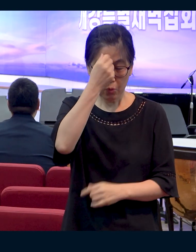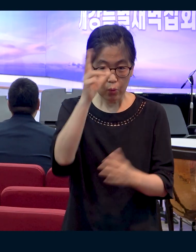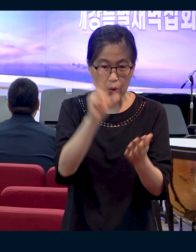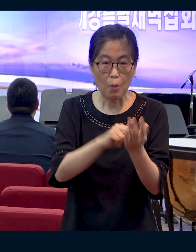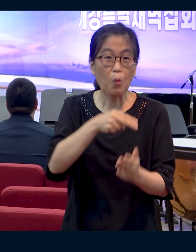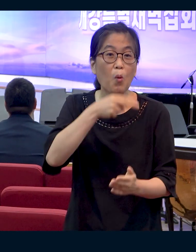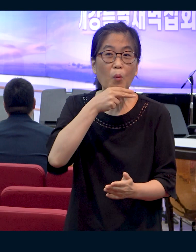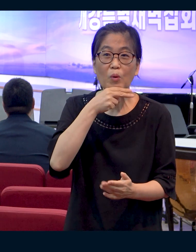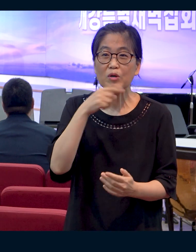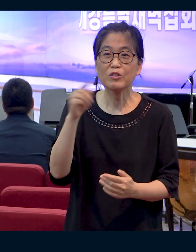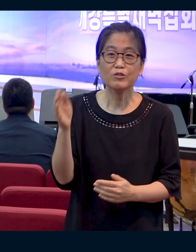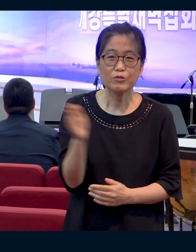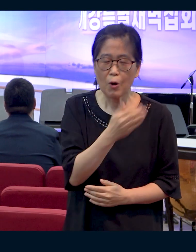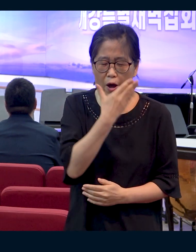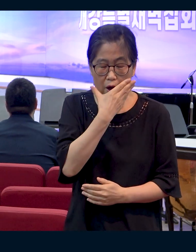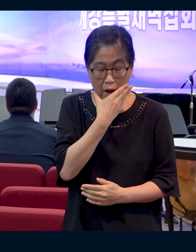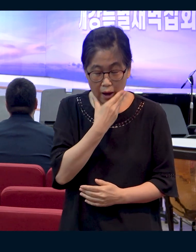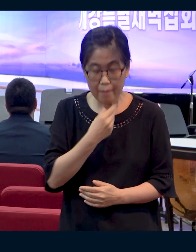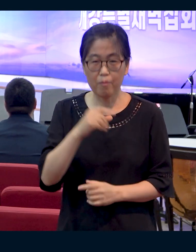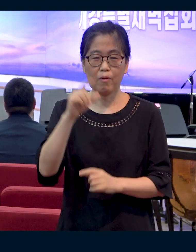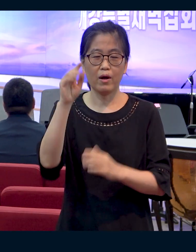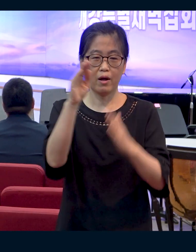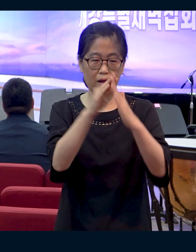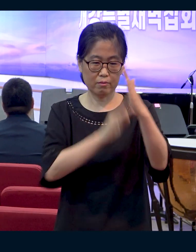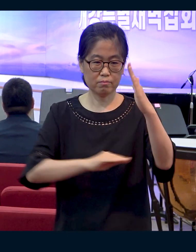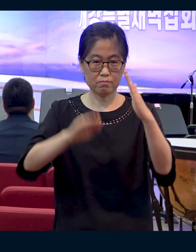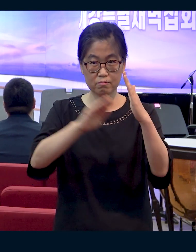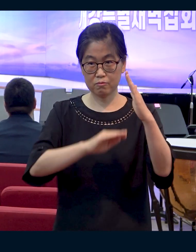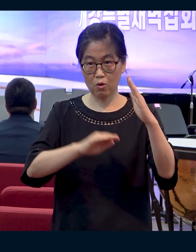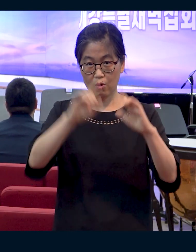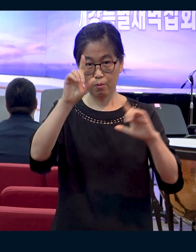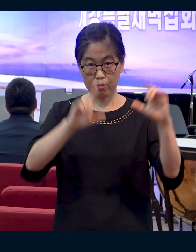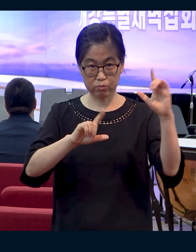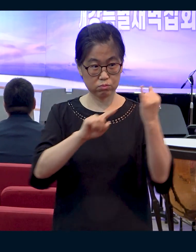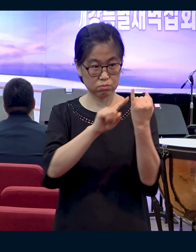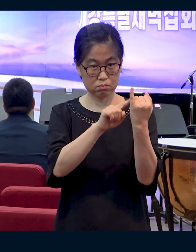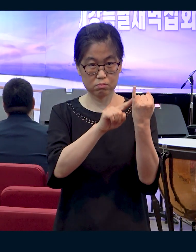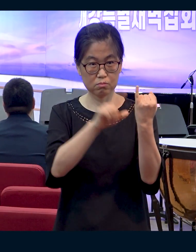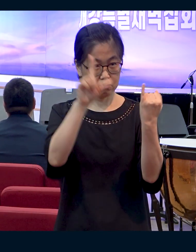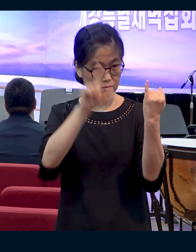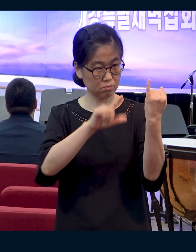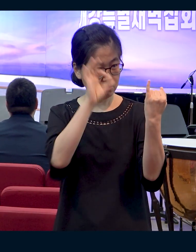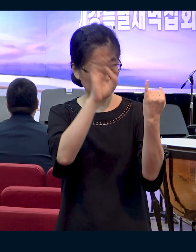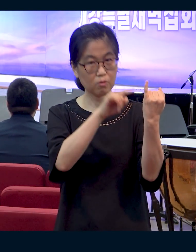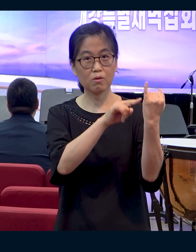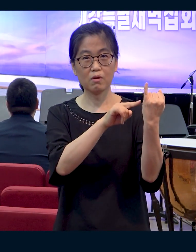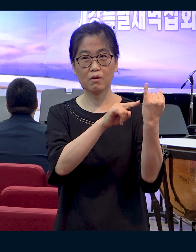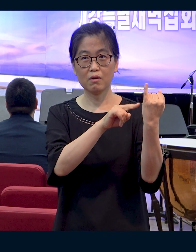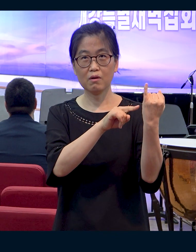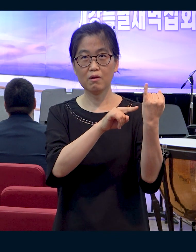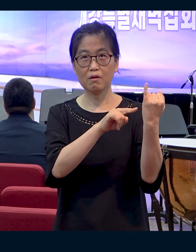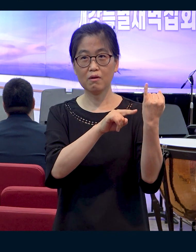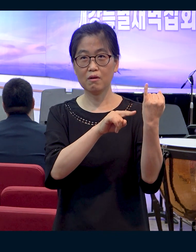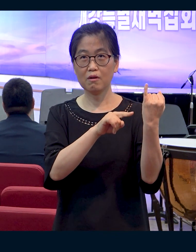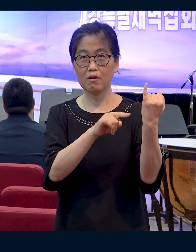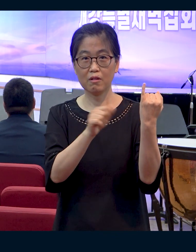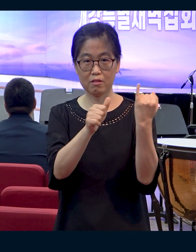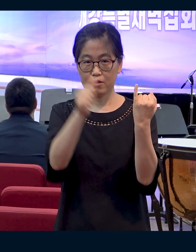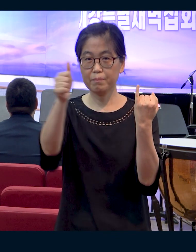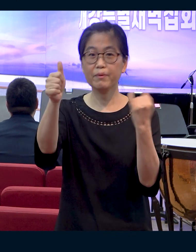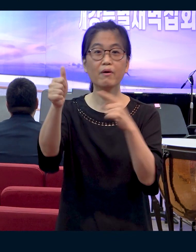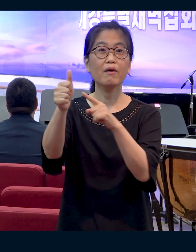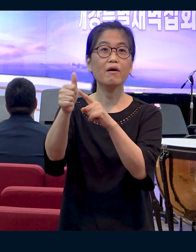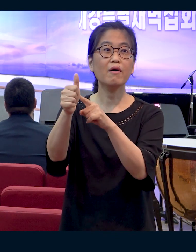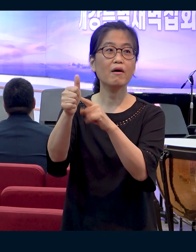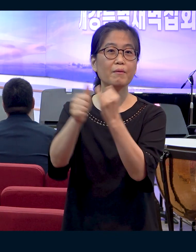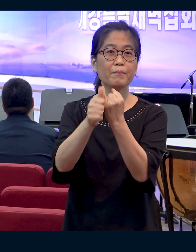것 같은 그런 사람은 아무도 없지만 그렇게 보이는 분이에요. 왜냐하면 그 남편 되시는